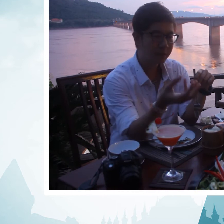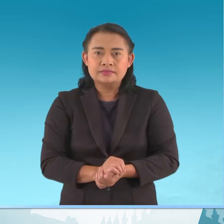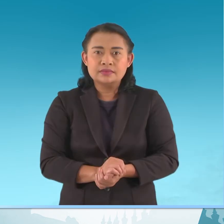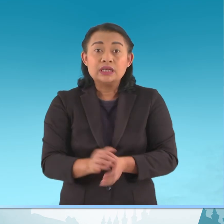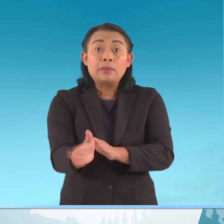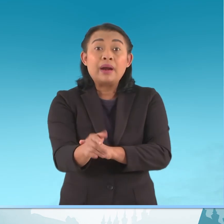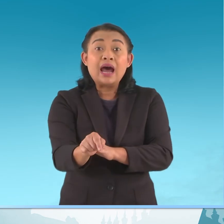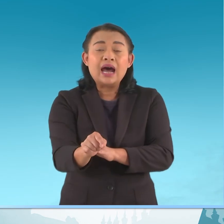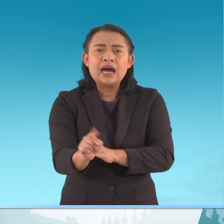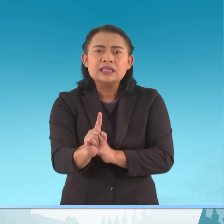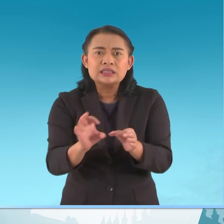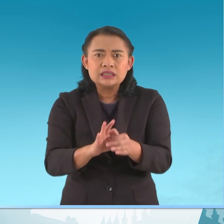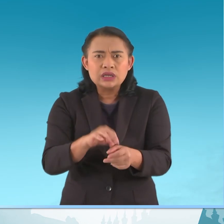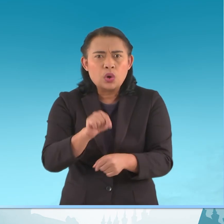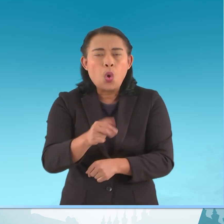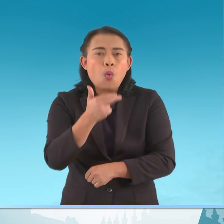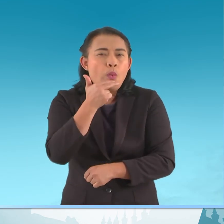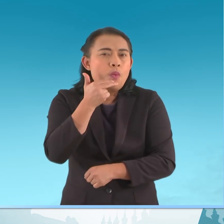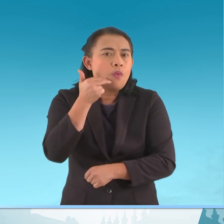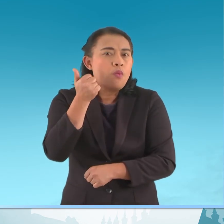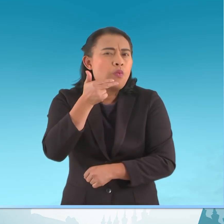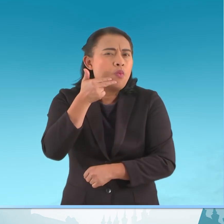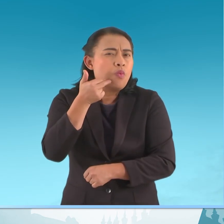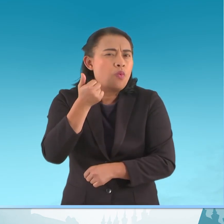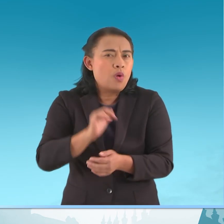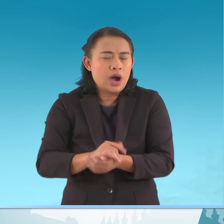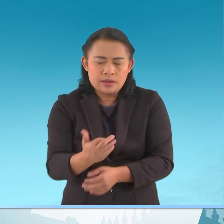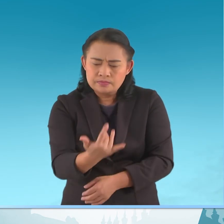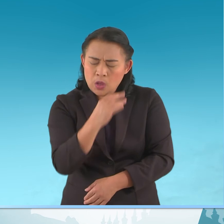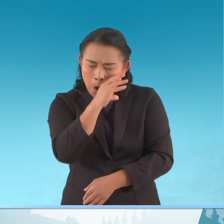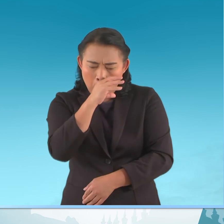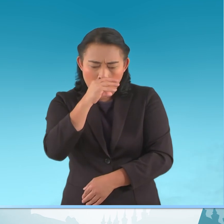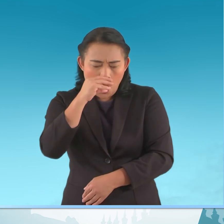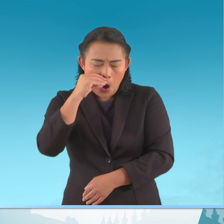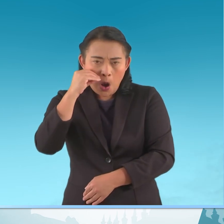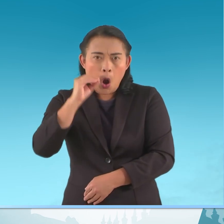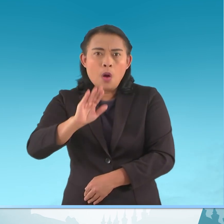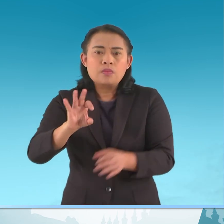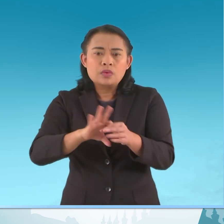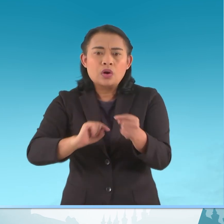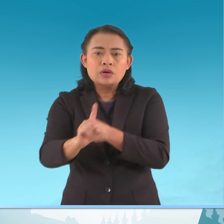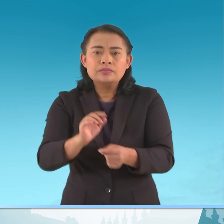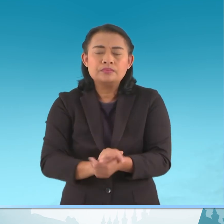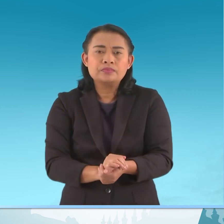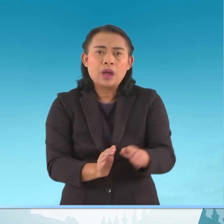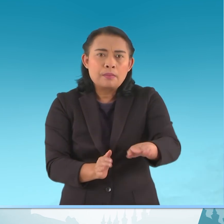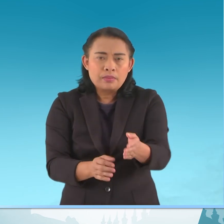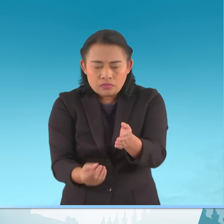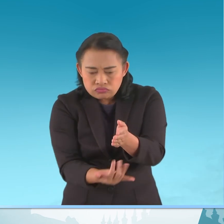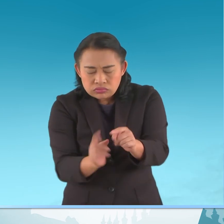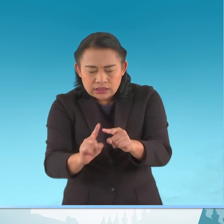เนื้อปลาในวันนี้มีความหวานในตัวอยู่แล้วและยิ่งได้ความหอมของอันติ้งมีกลิ่นของขวัญ